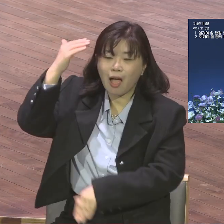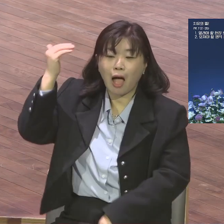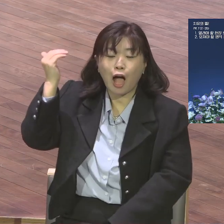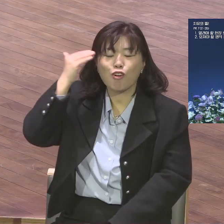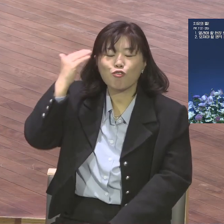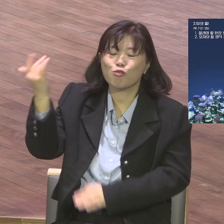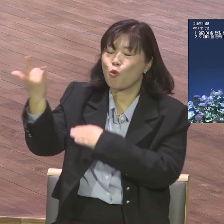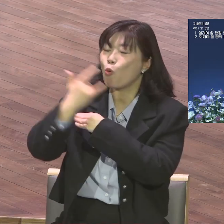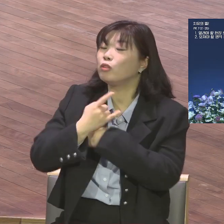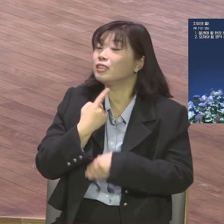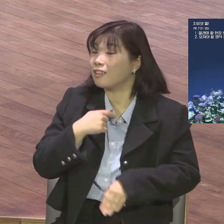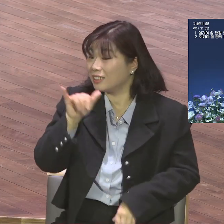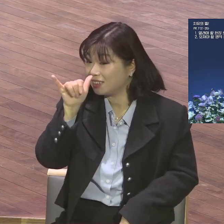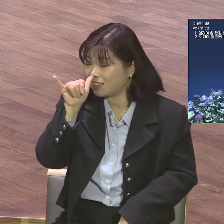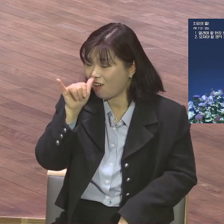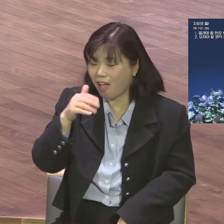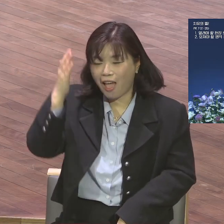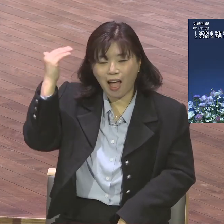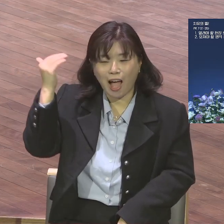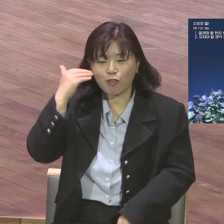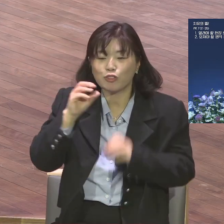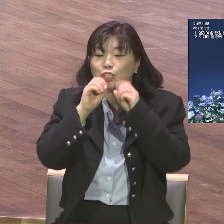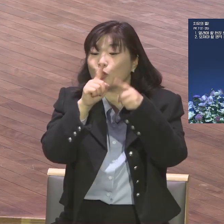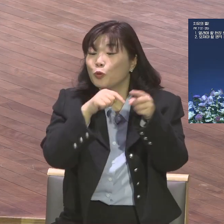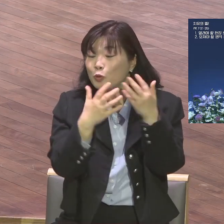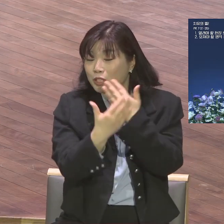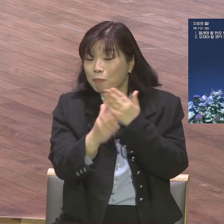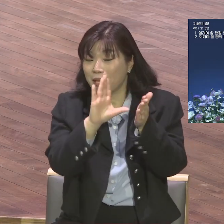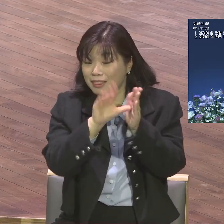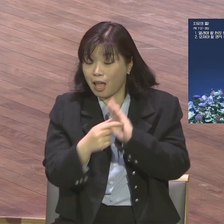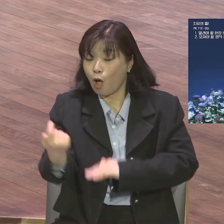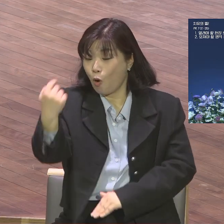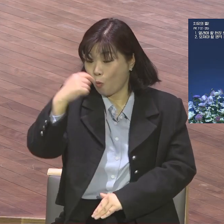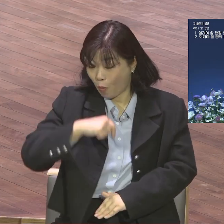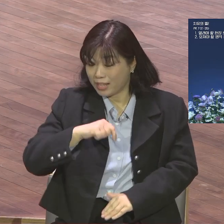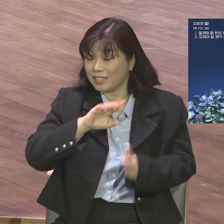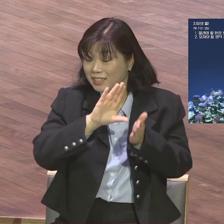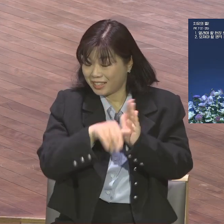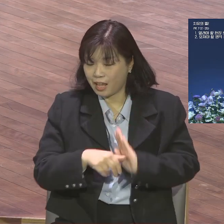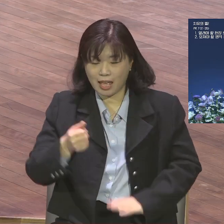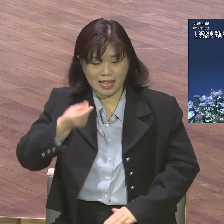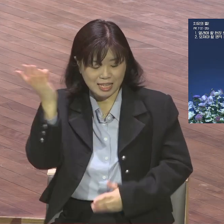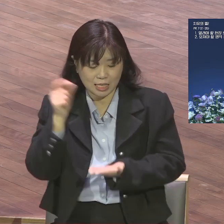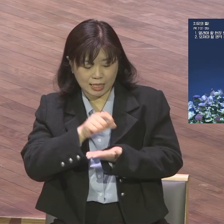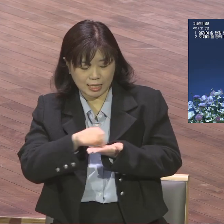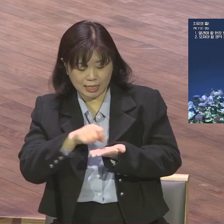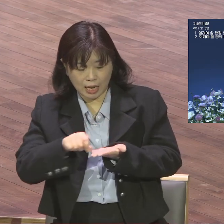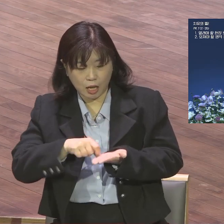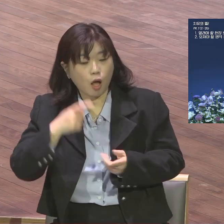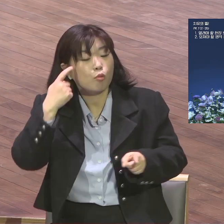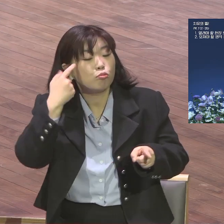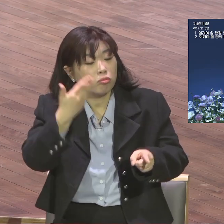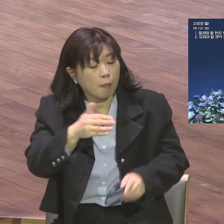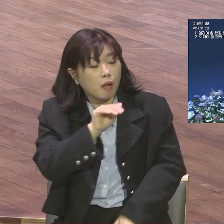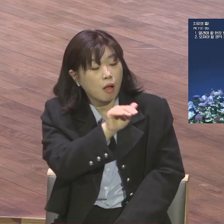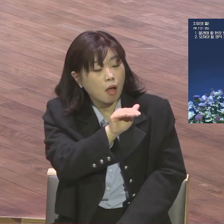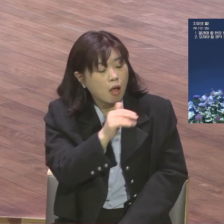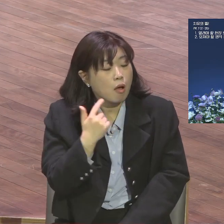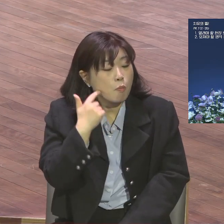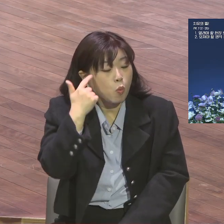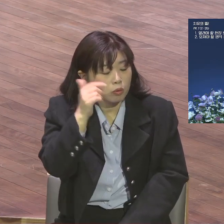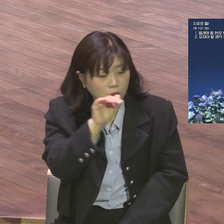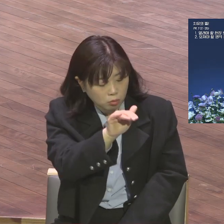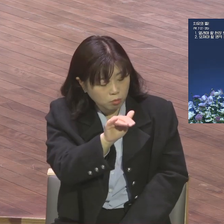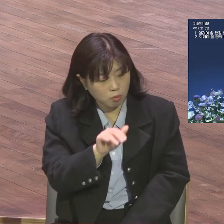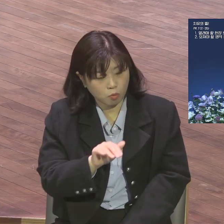기자가 회견을 했습니다. 기자가 질문했어요. 무슨 질문을 했냐? 당신들은 수없이 많은 돈과